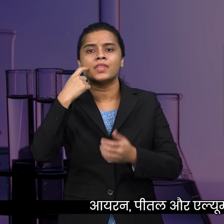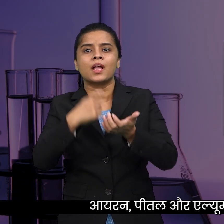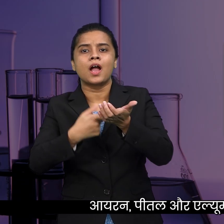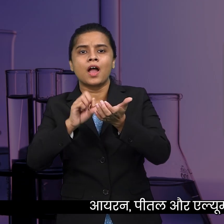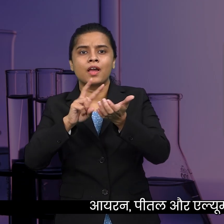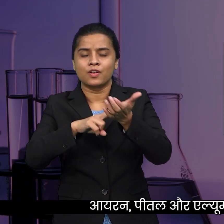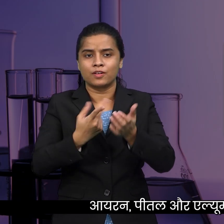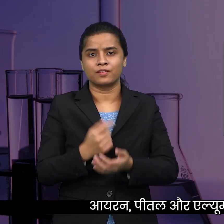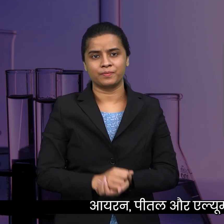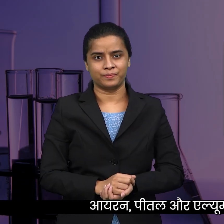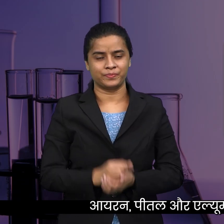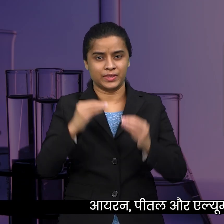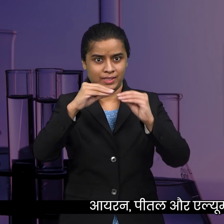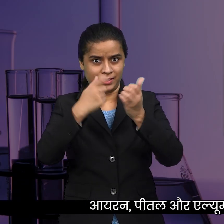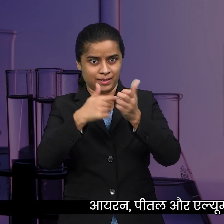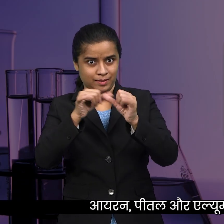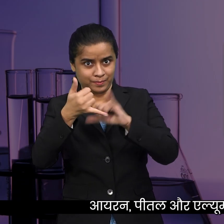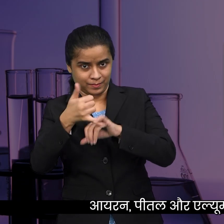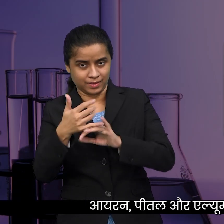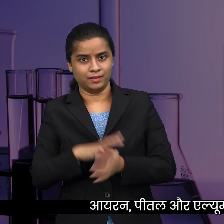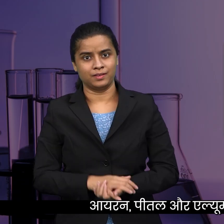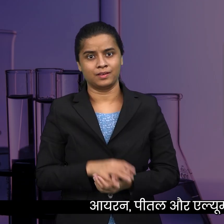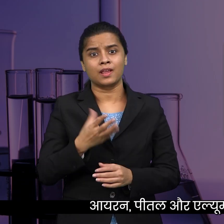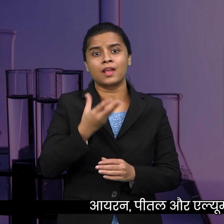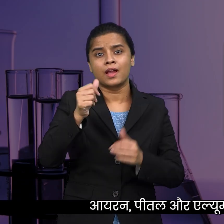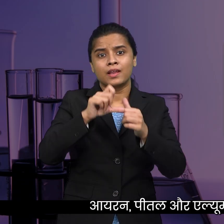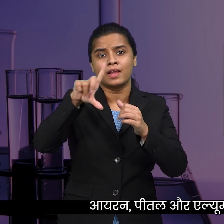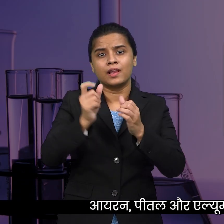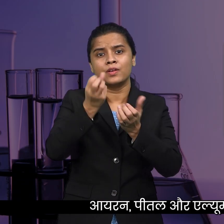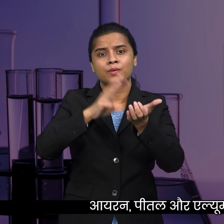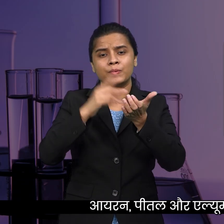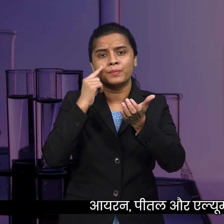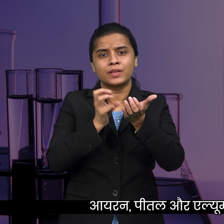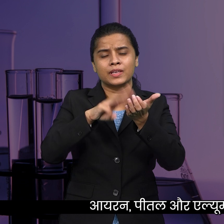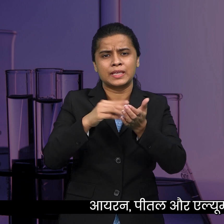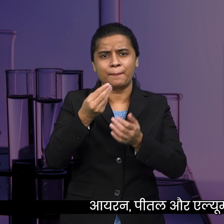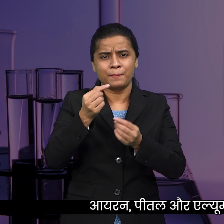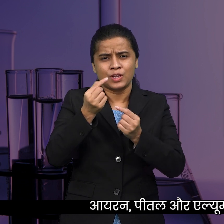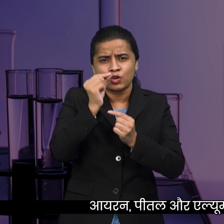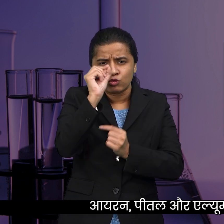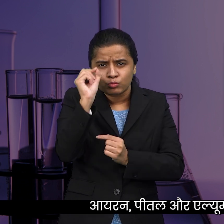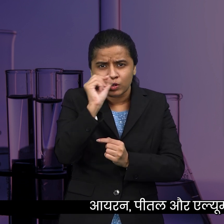आयरन, पीतल और एल्यूमिनियम के टुकड़े अलग अलग डालें।